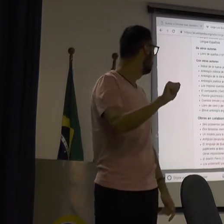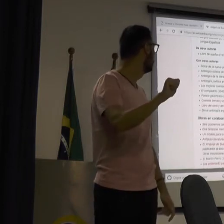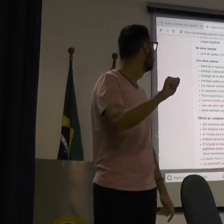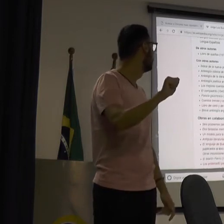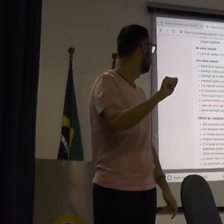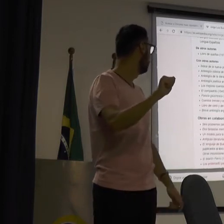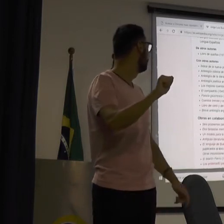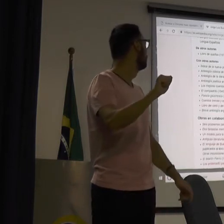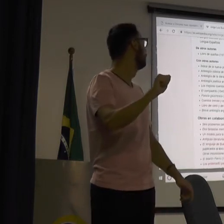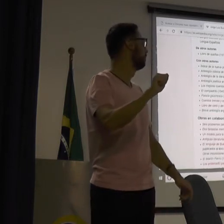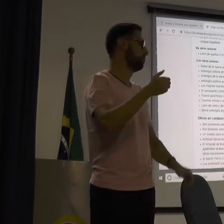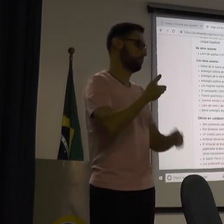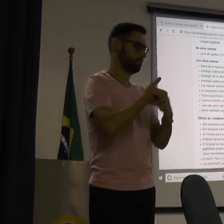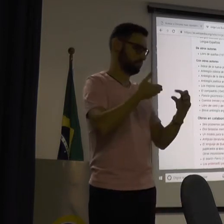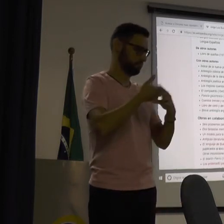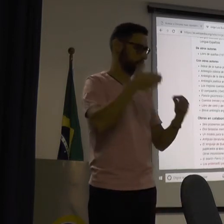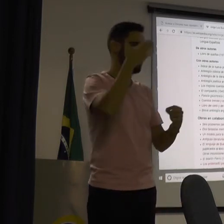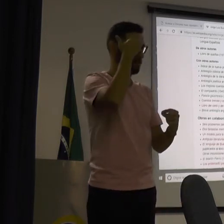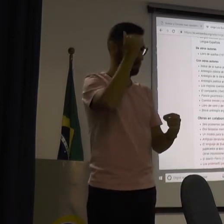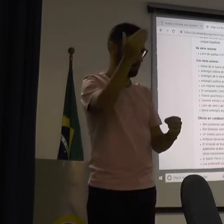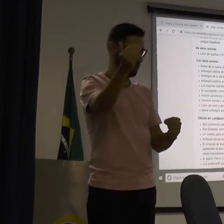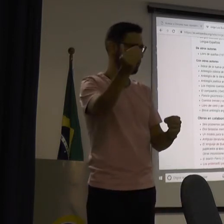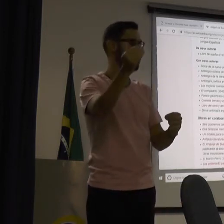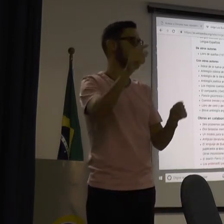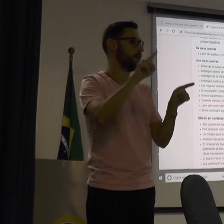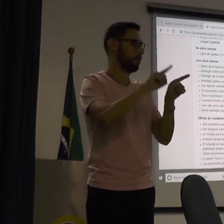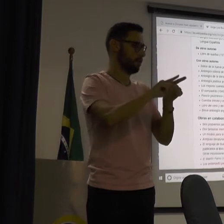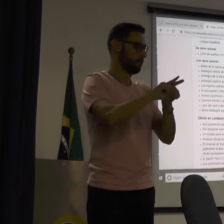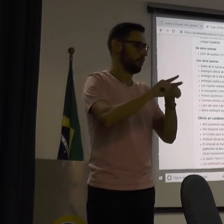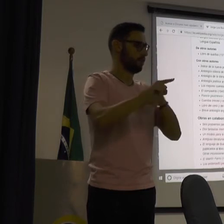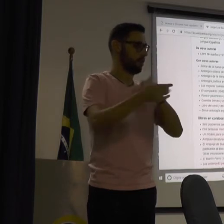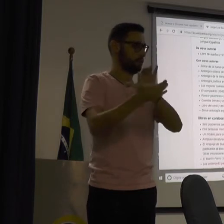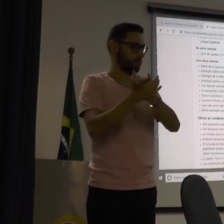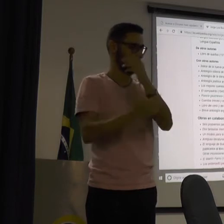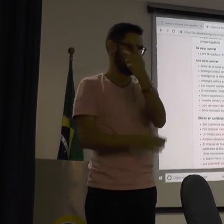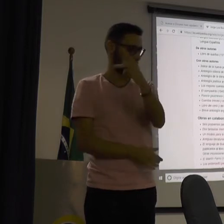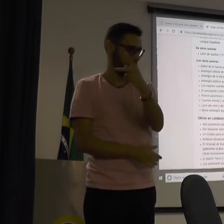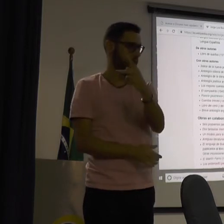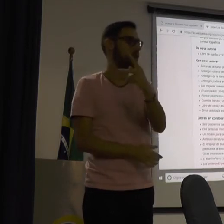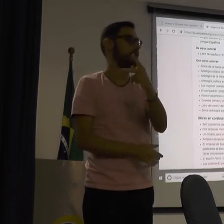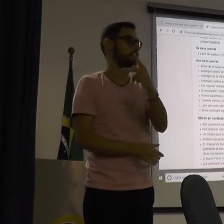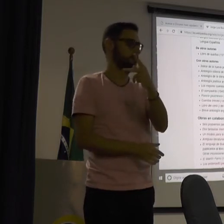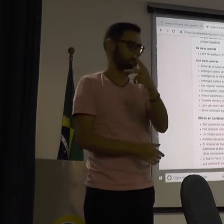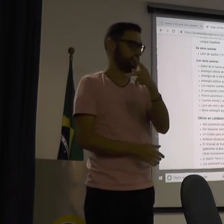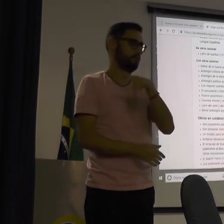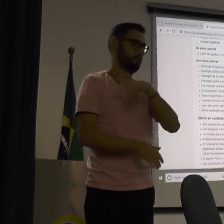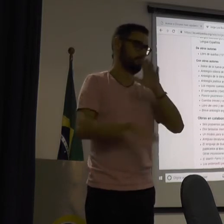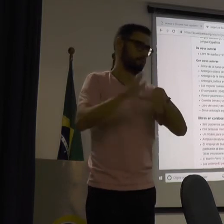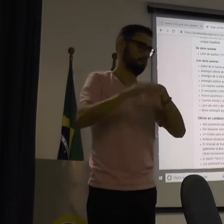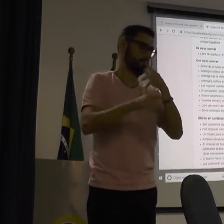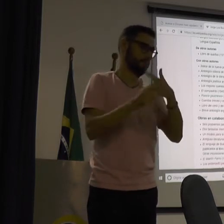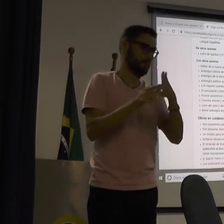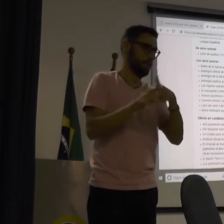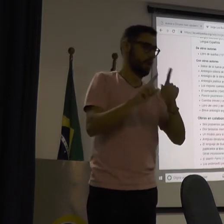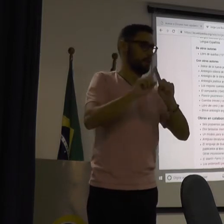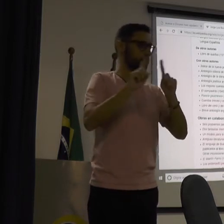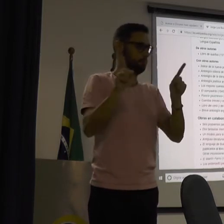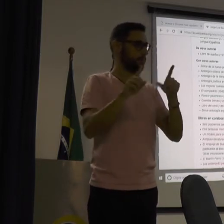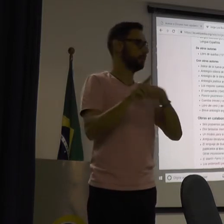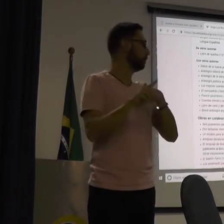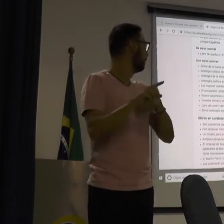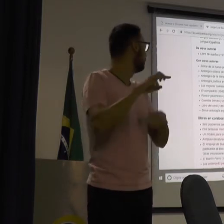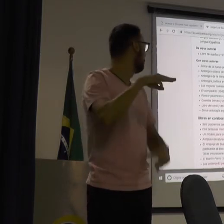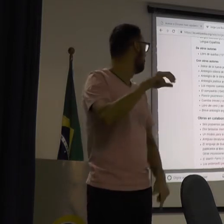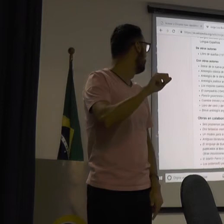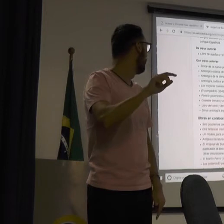muito pela fama do Borges e do marido dela, que é o Rubio Casares. Mas tem Silvina Ocampo, Maria